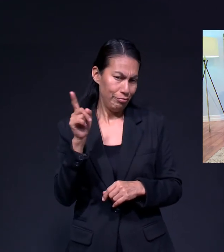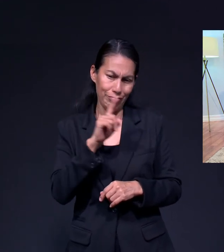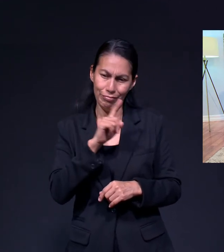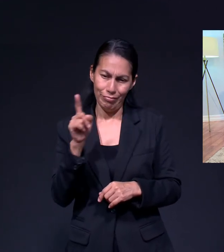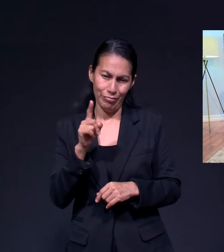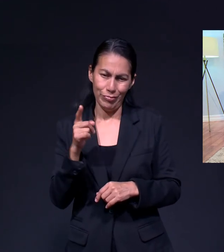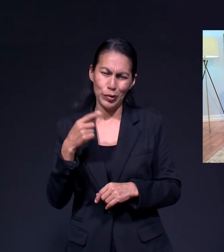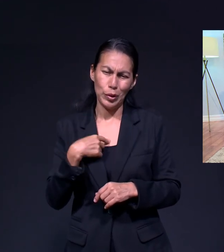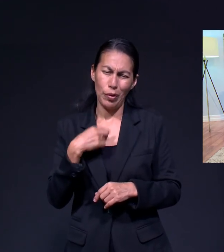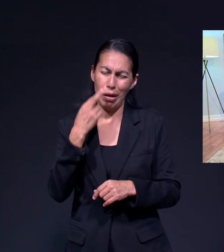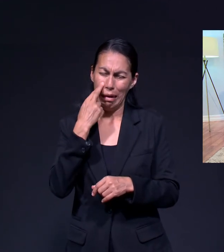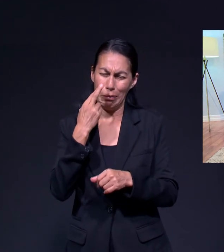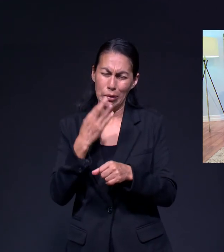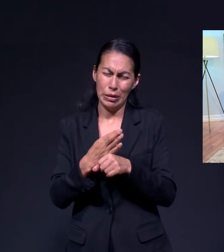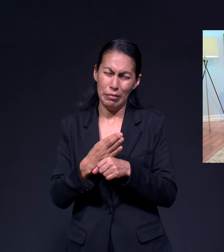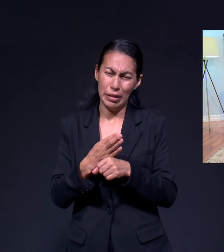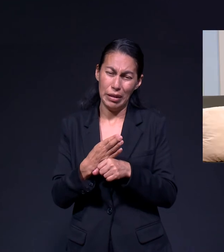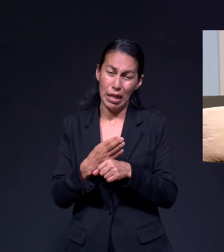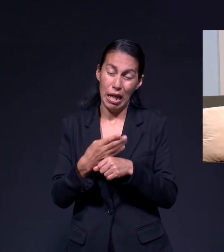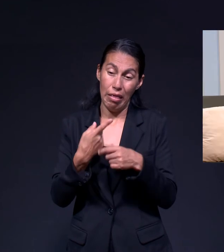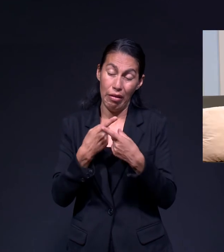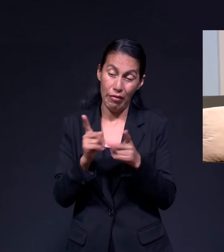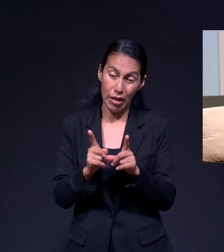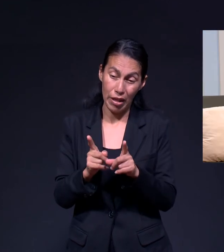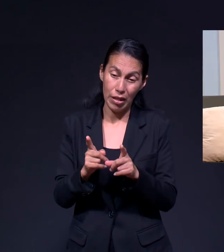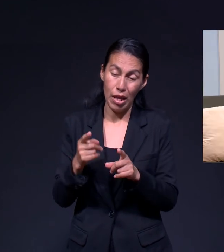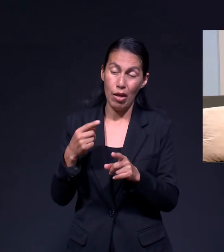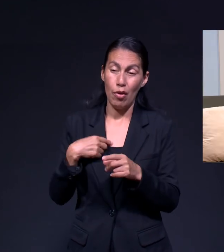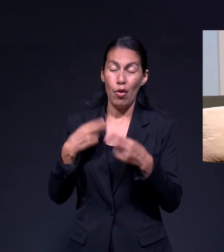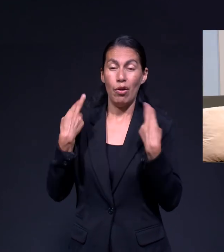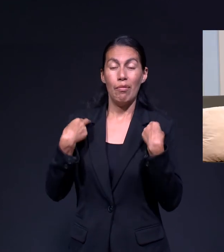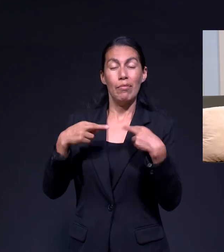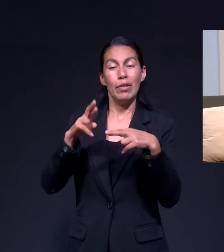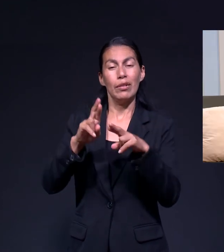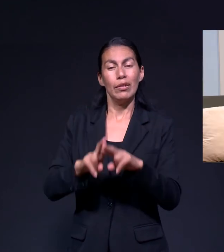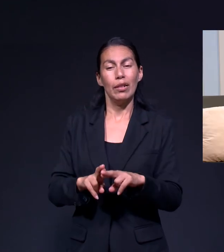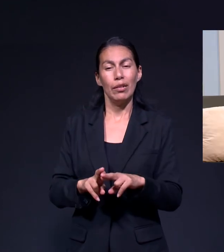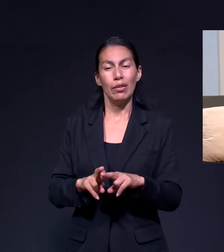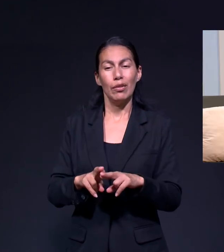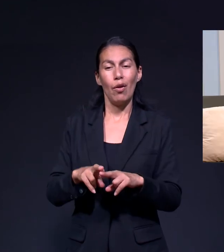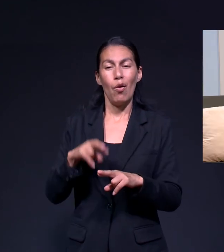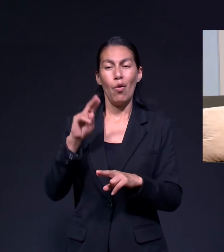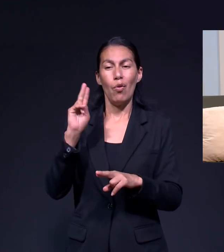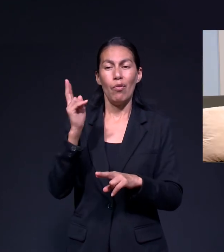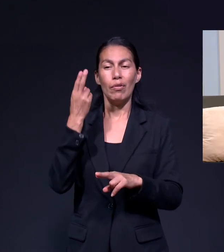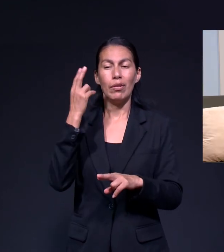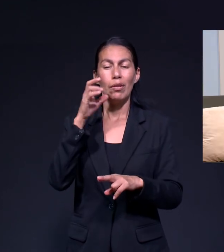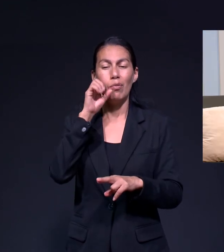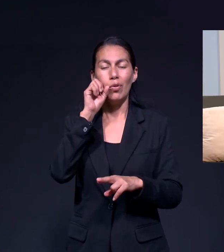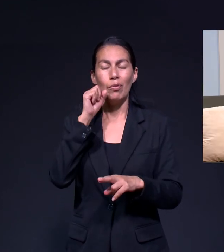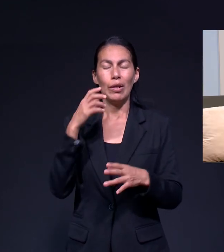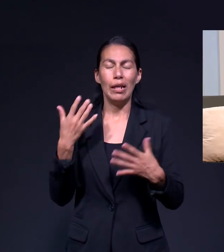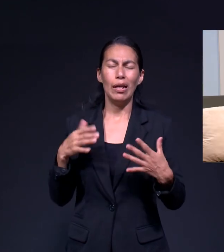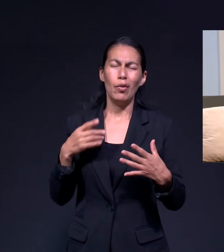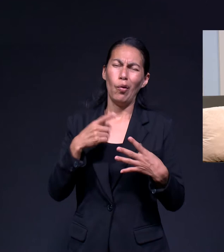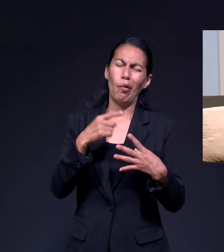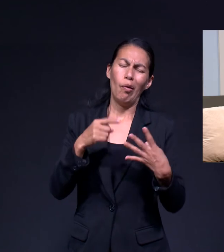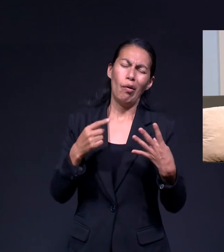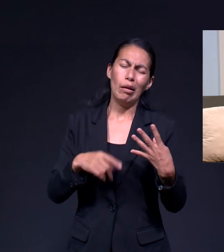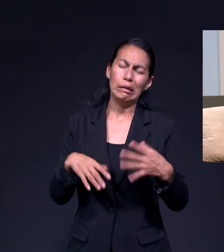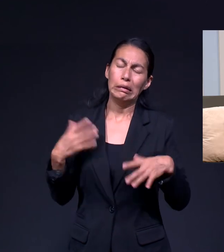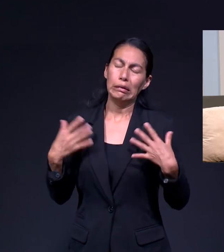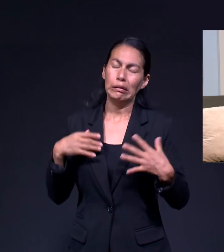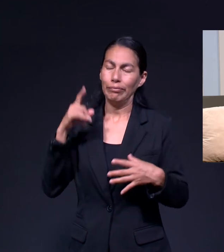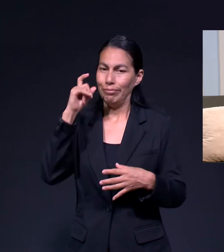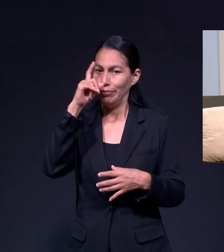en algún momento sin ti pero no aquí el sentido de responsabilidad diferente no lleva la barra espérese presentando no sólo tu